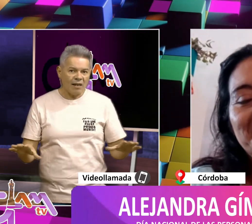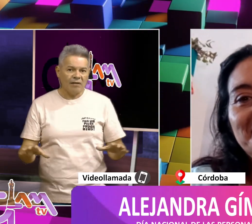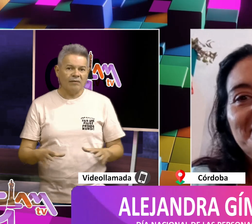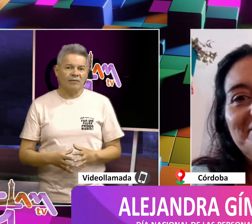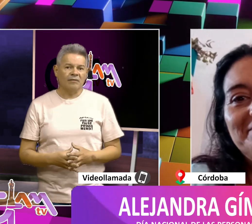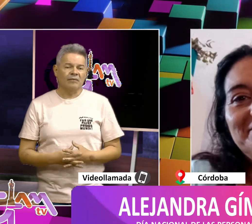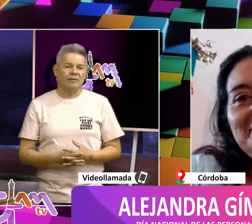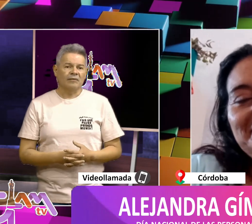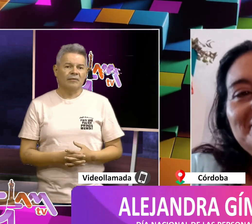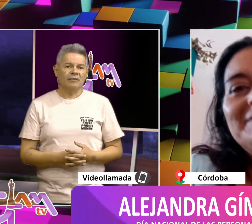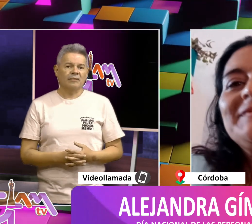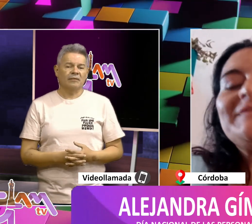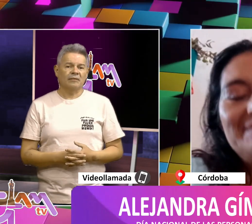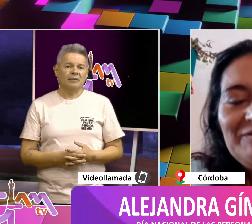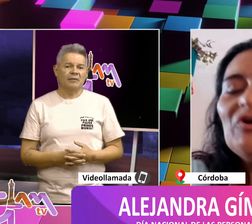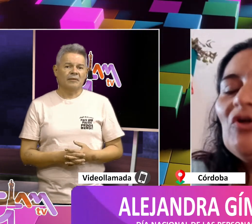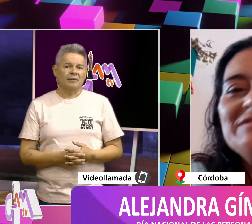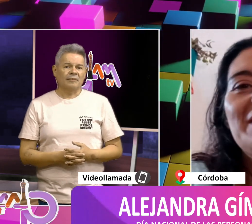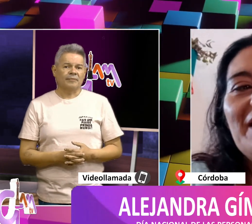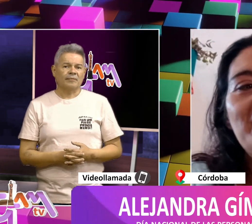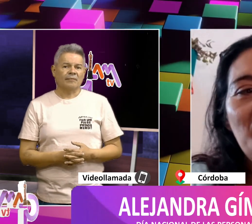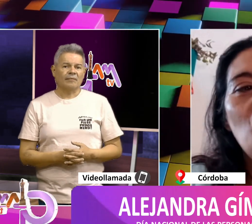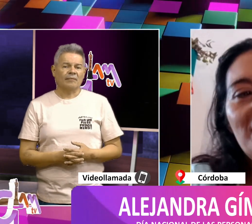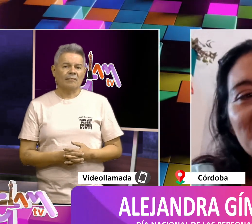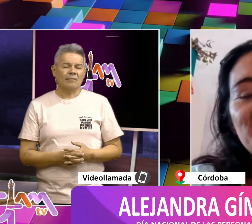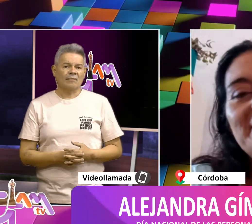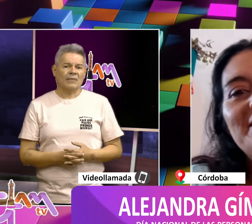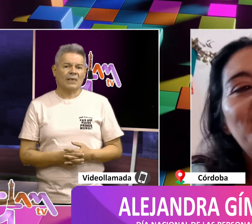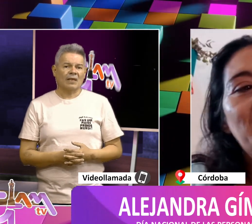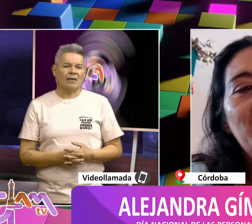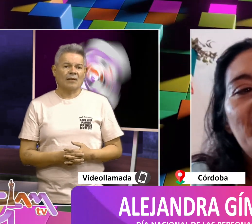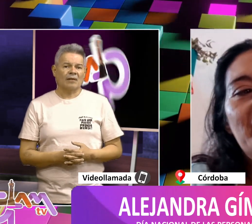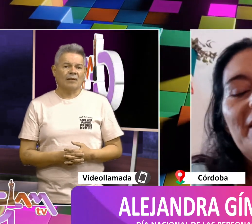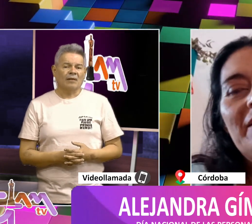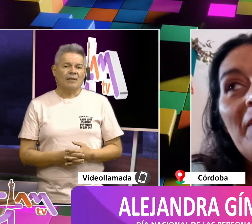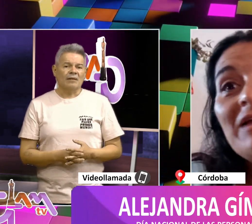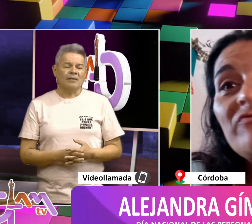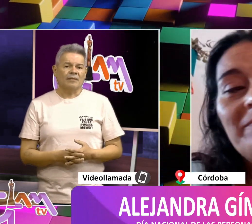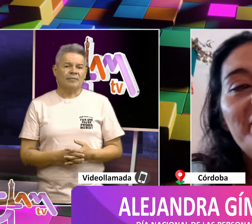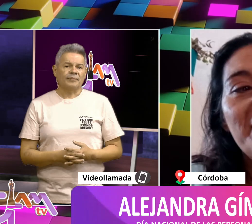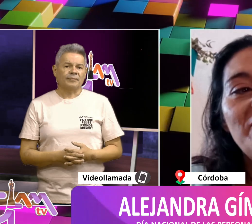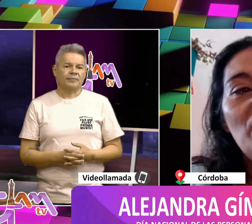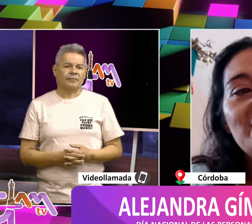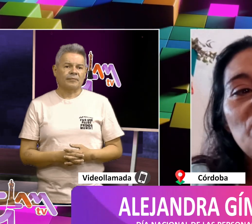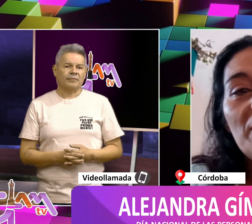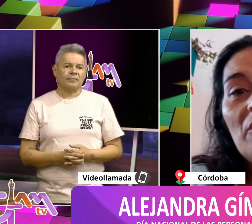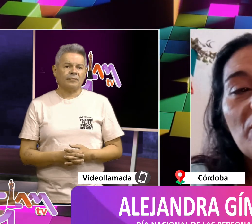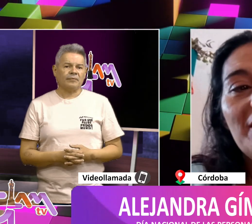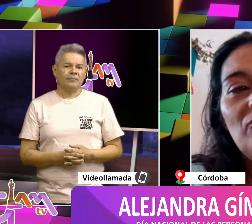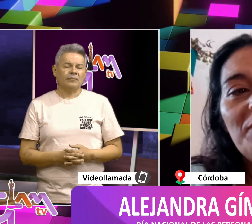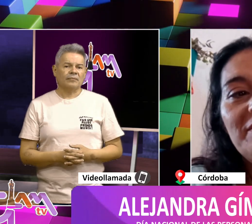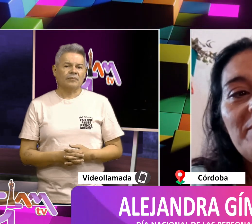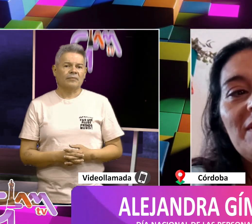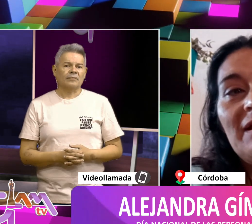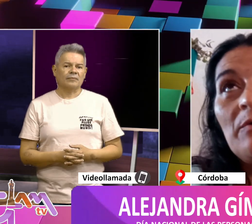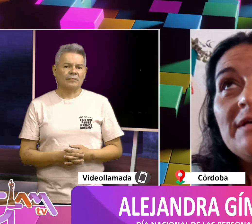igual. Todo sigue igual, sí. Valen fue el primer niño en la ciudad de Córdoba que